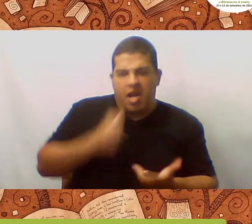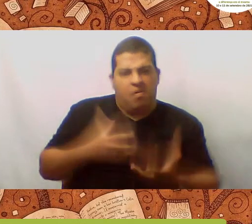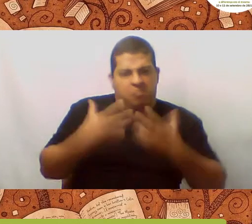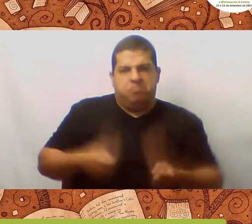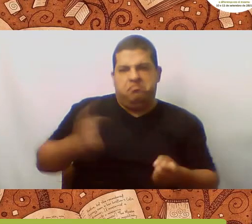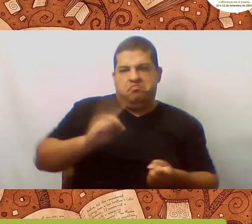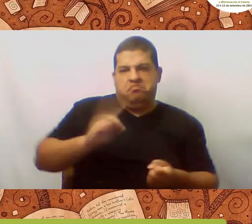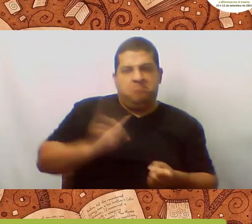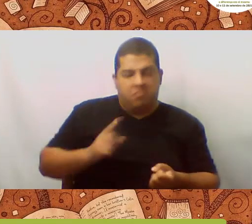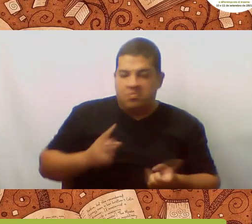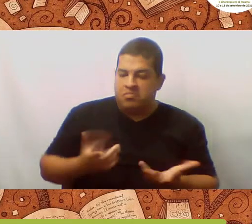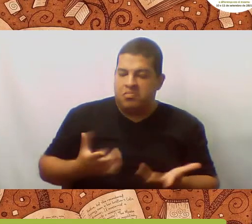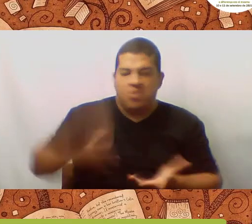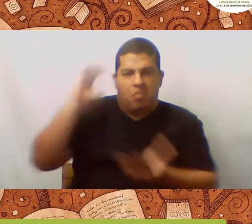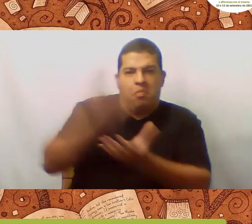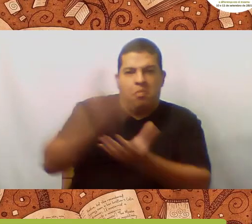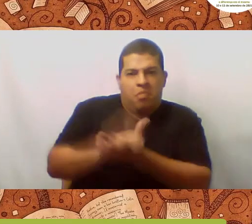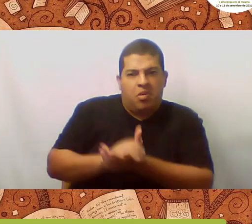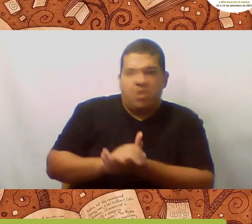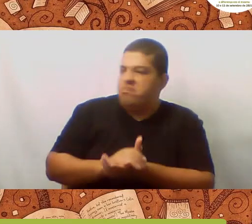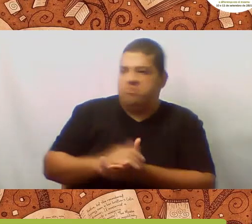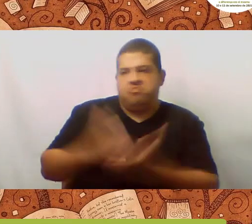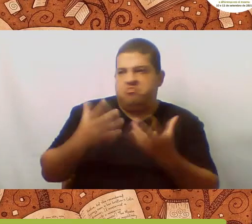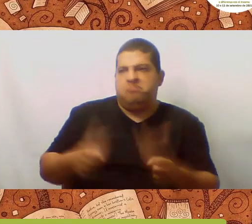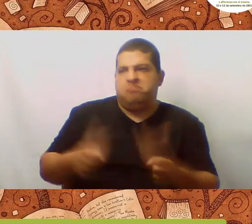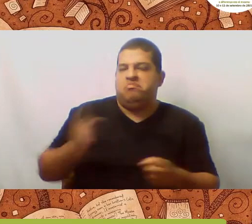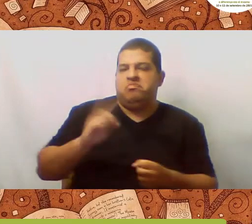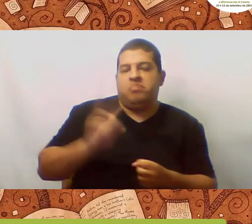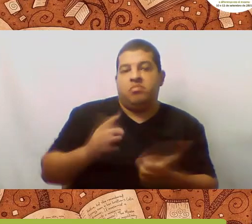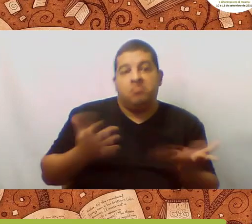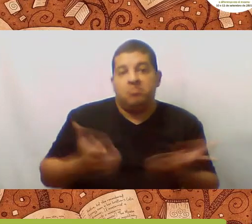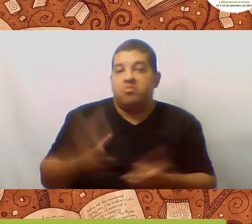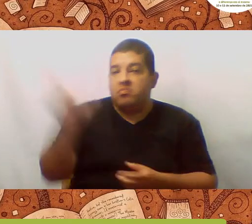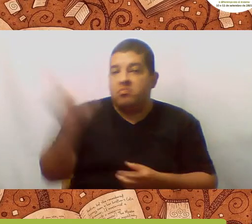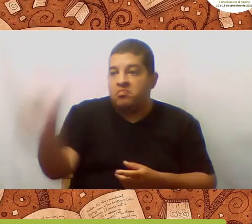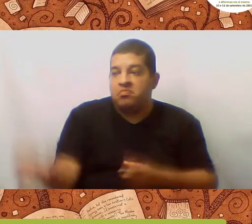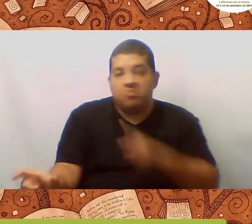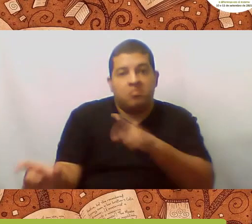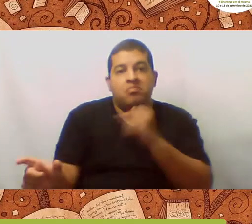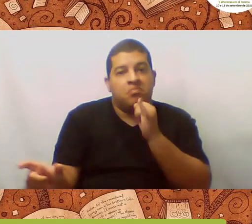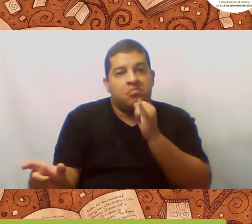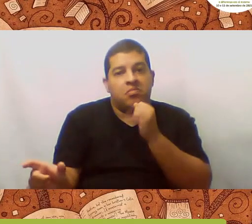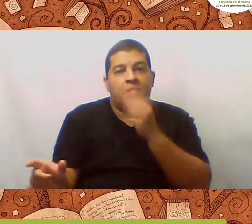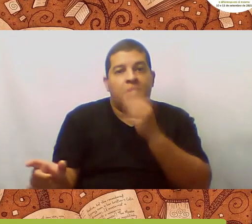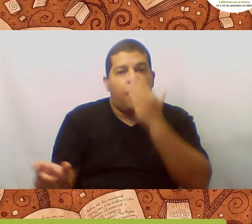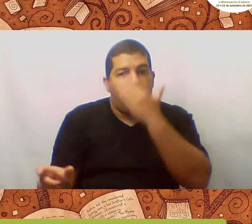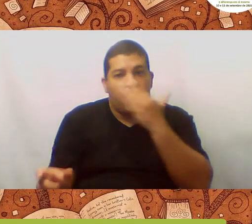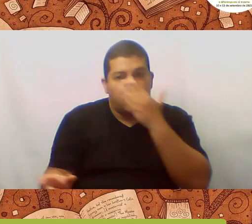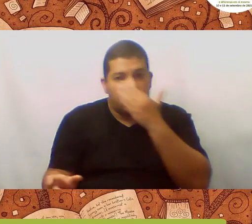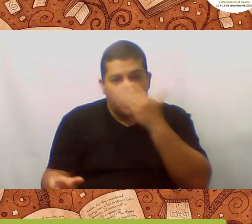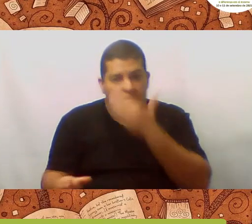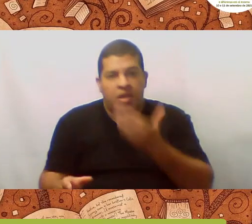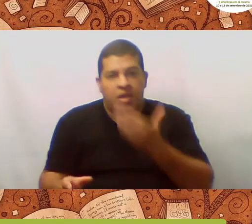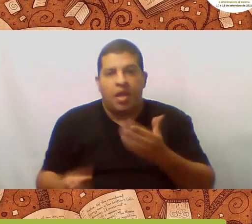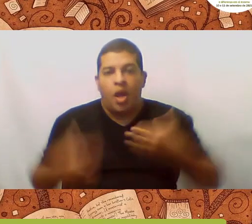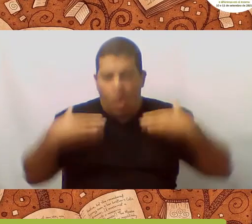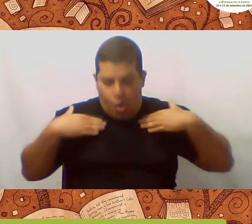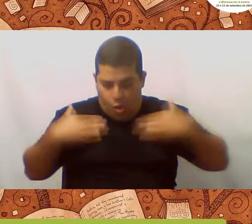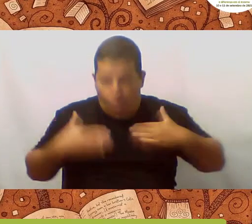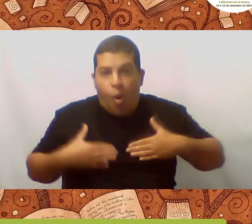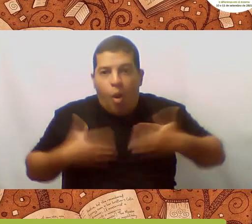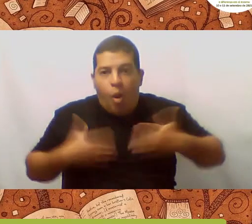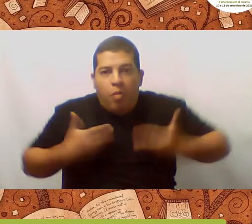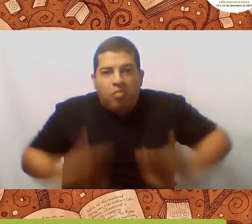né? Então, a prostituta que vivia do comércio do seu próprio corpo, às expensas da